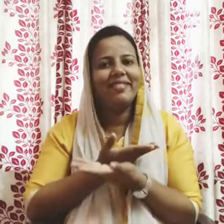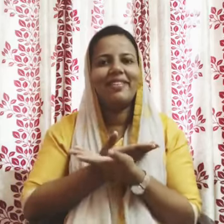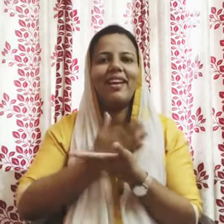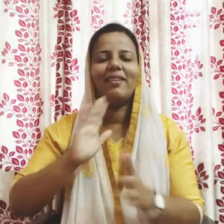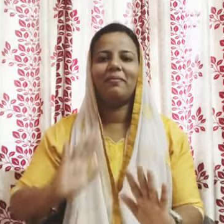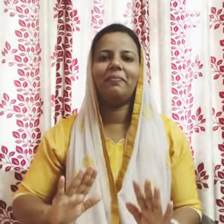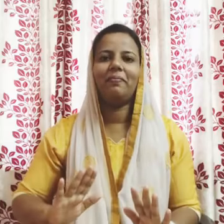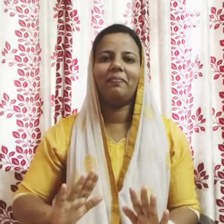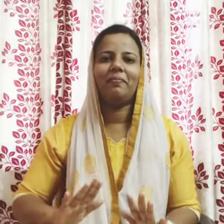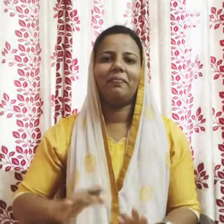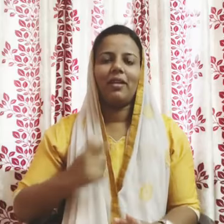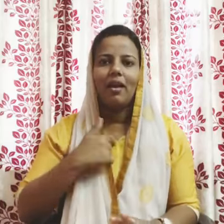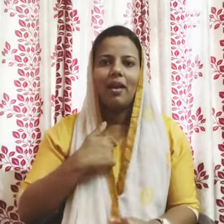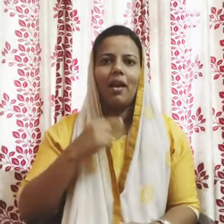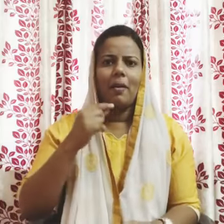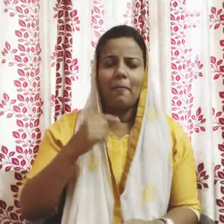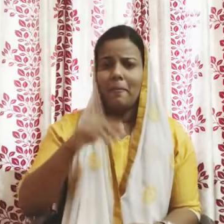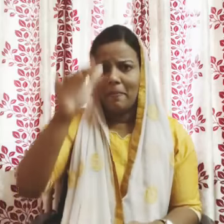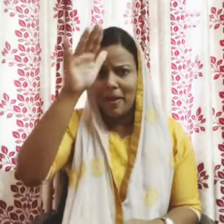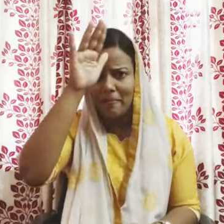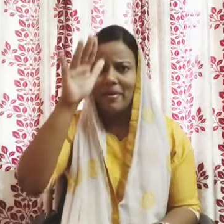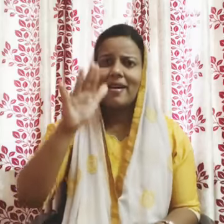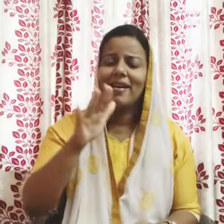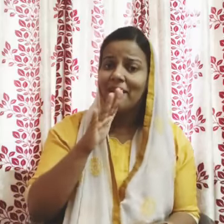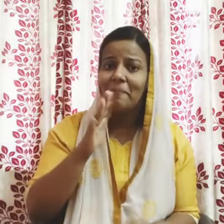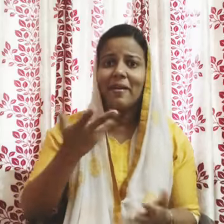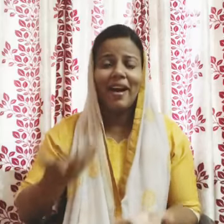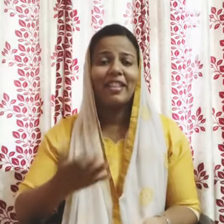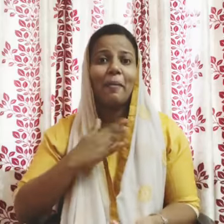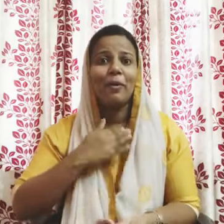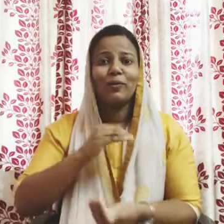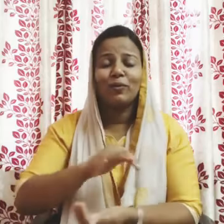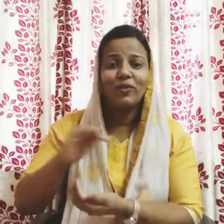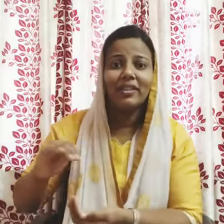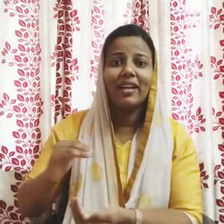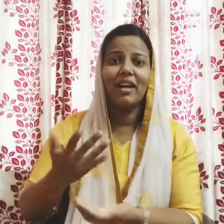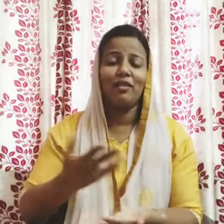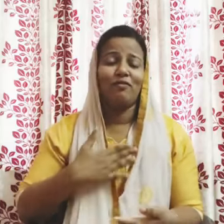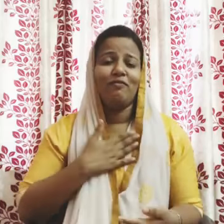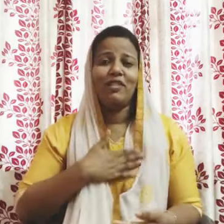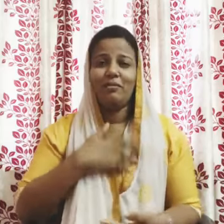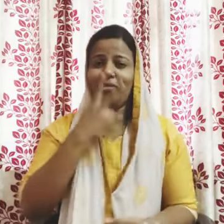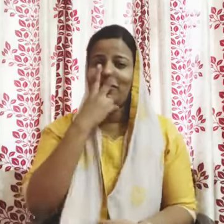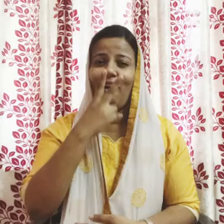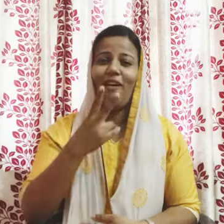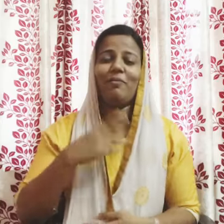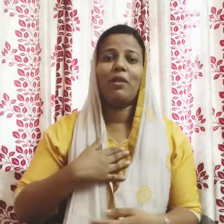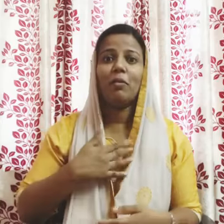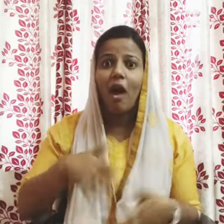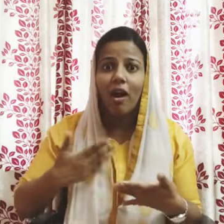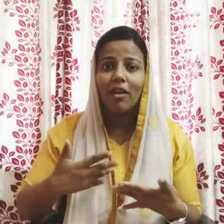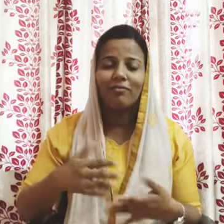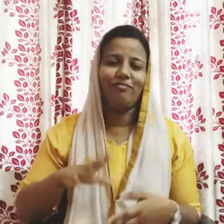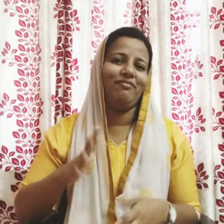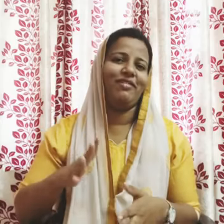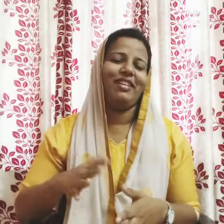അവരോട് സ്നേഹമാണ്. കാരണം നമ്മൾ അവരുടെ അപ്പനോ അല്ലെങ്കിൽ നമ്മൾ അവരുടെ അമ്മയോ ആയതുകൊണ്ട് നമ്മുടെ കുഞ്ഞുങ്ങൾ വിഷമിച്ചിരിക്കുന്നത് നമുക്ക് കാണാൻ ആഗ്രഹമില്ല,